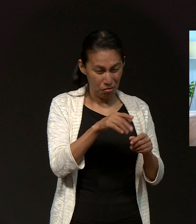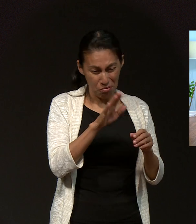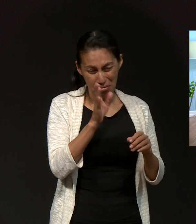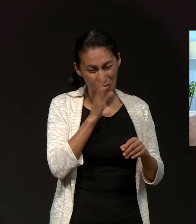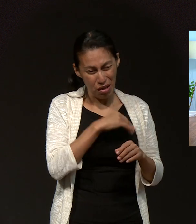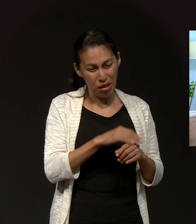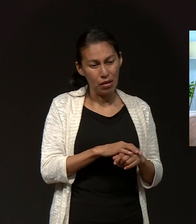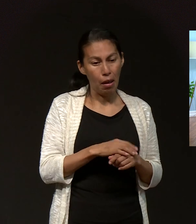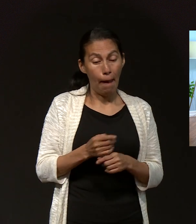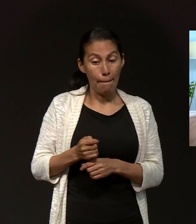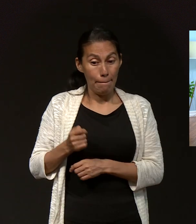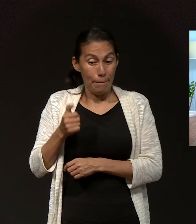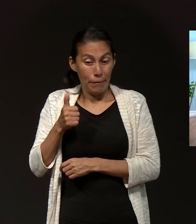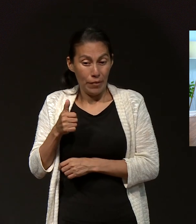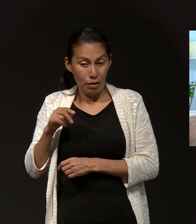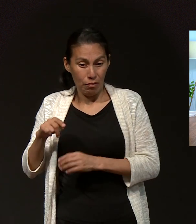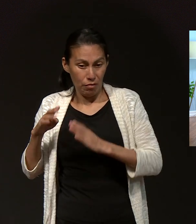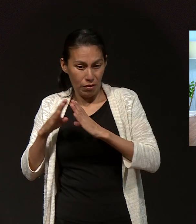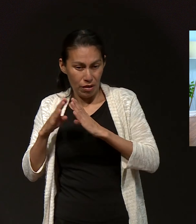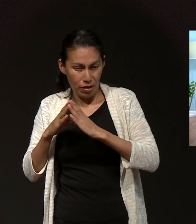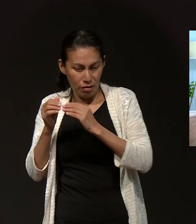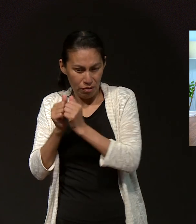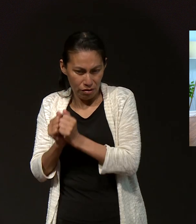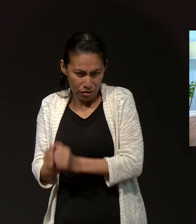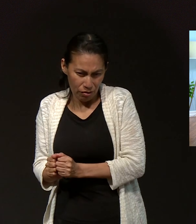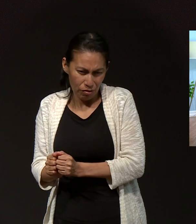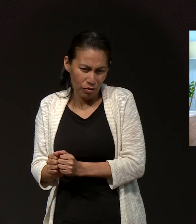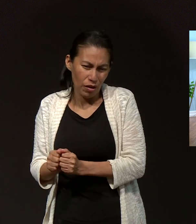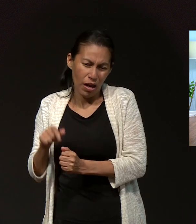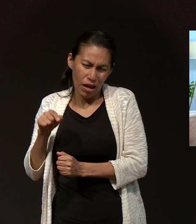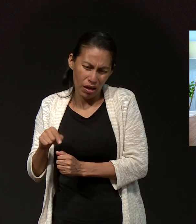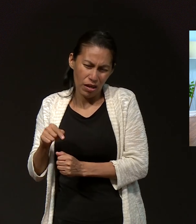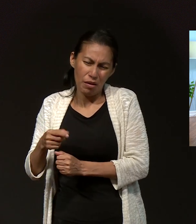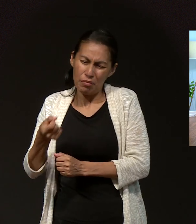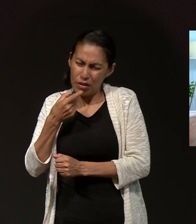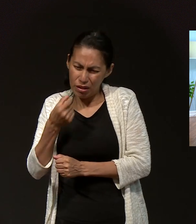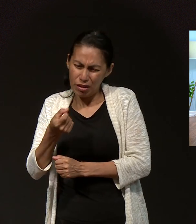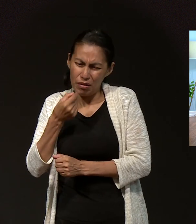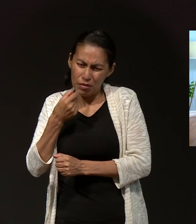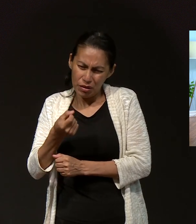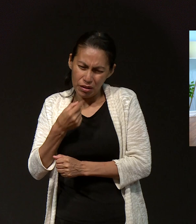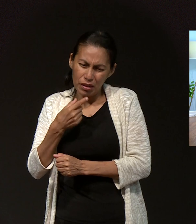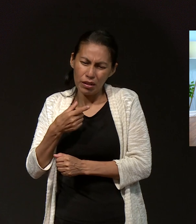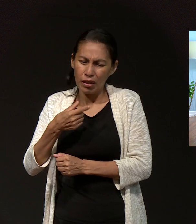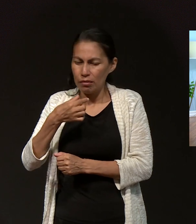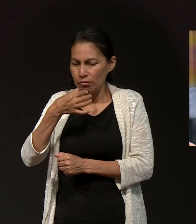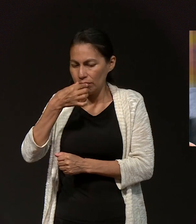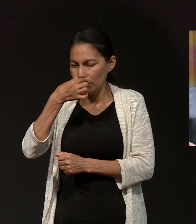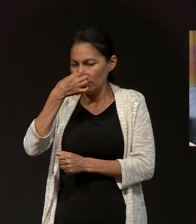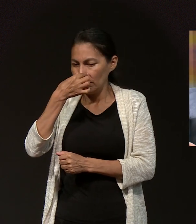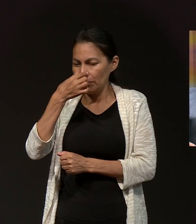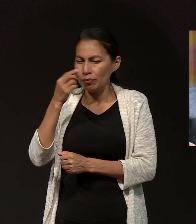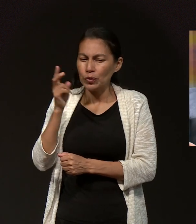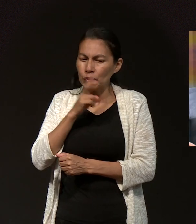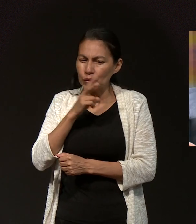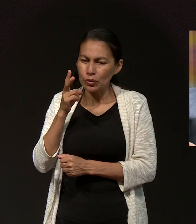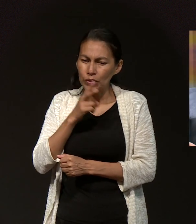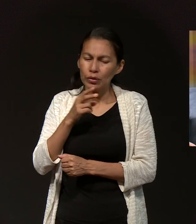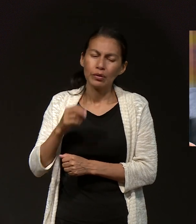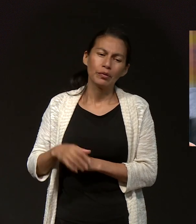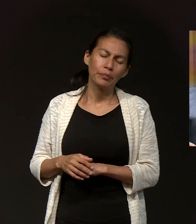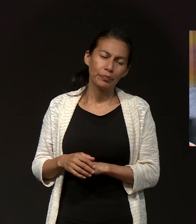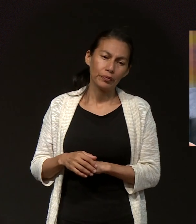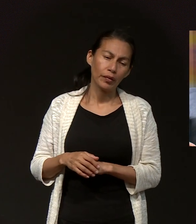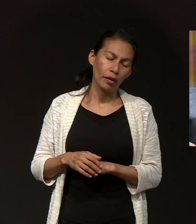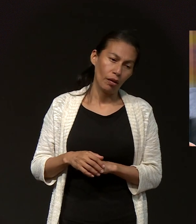internamos, estuvo un tiempo en su casa, él con los medicamentos que se conocían en ese momento y con oxigenación, pero se fue poniendo cada vez